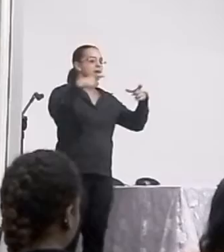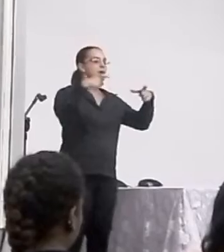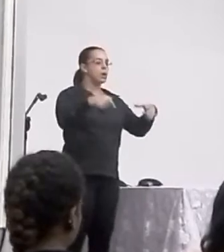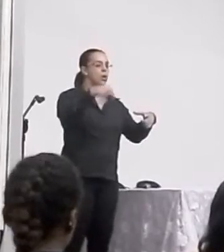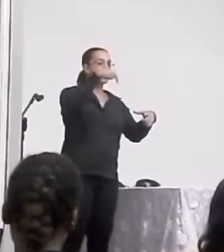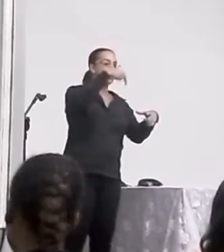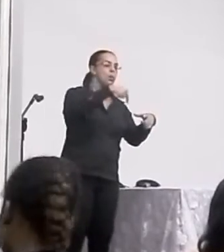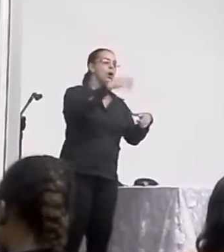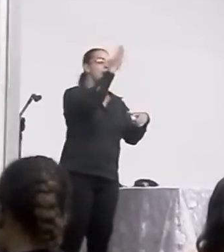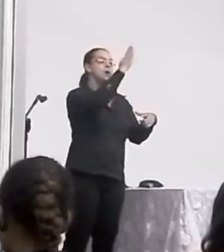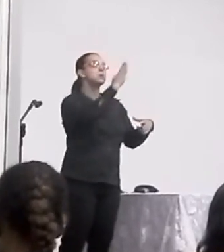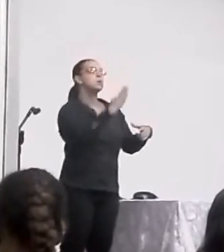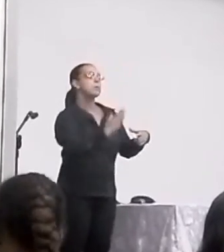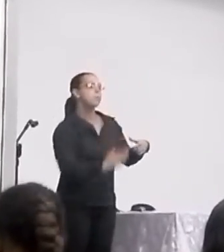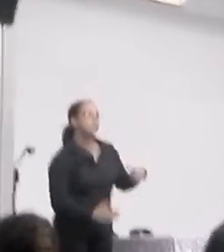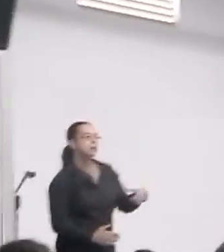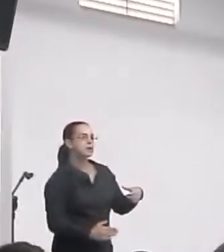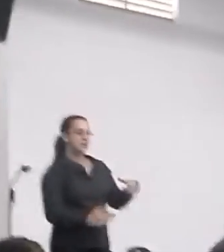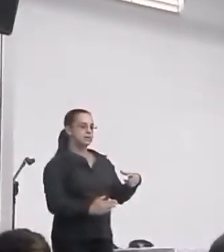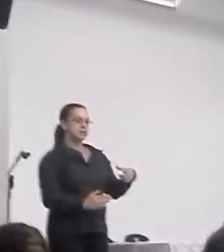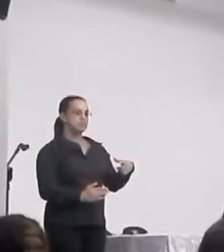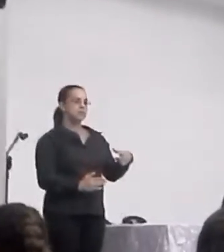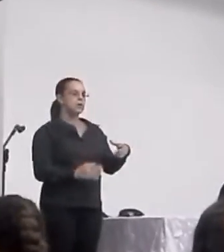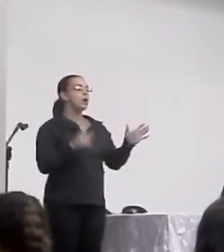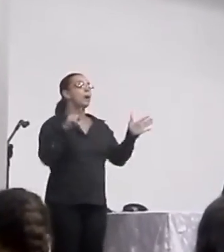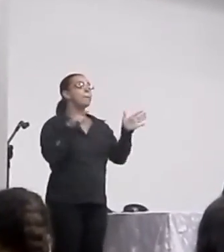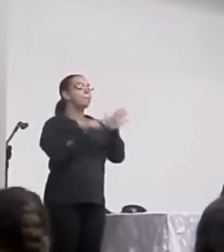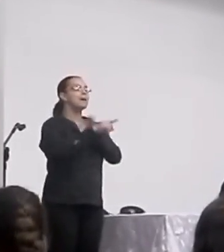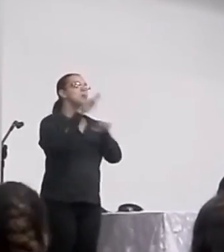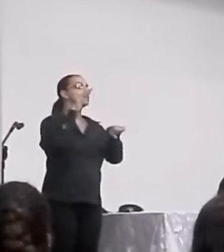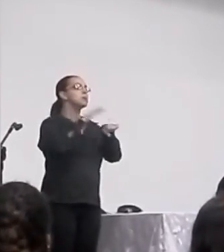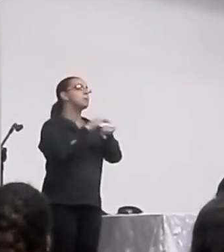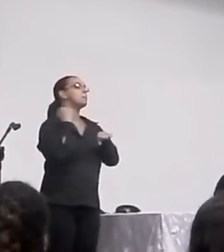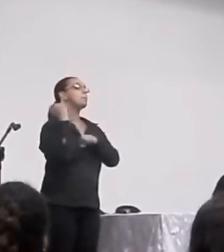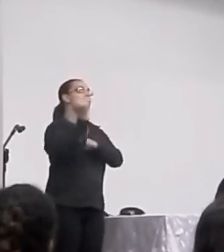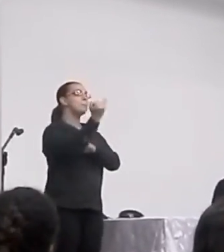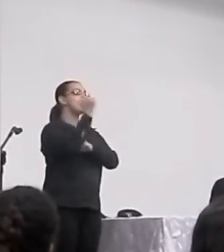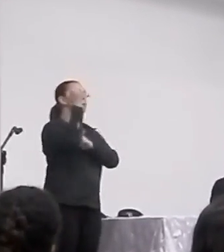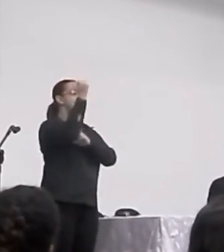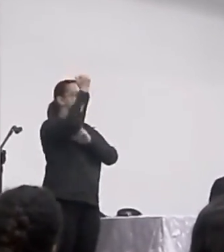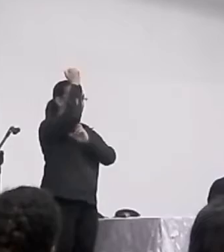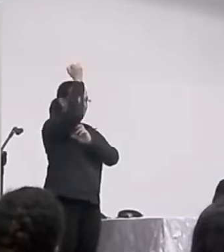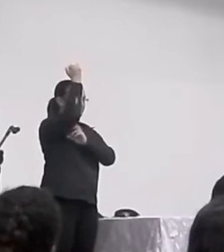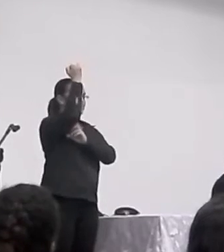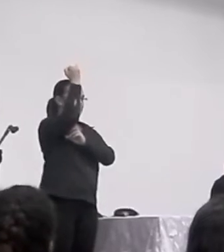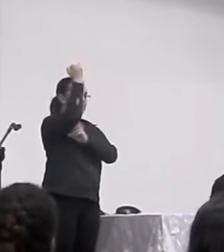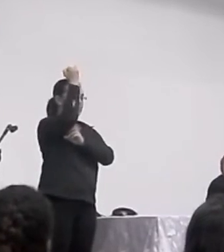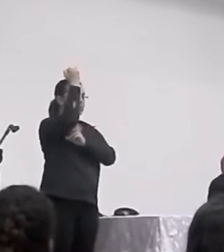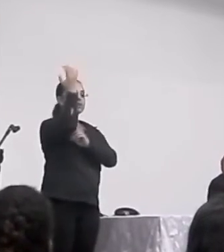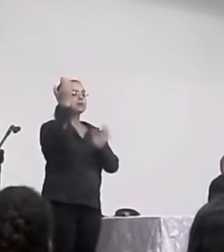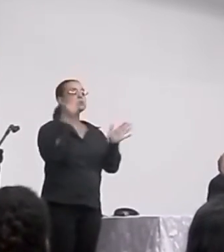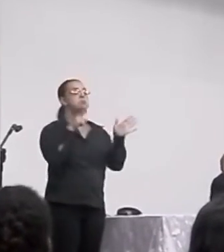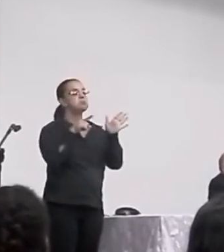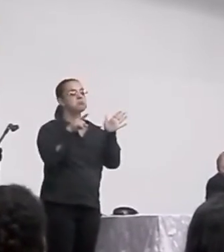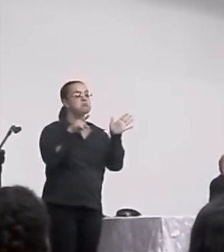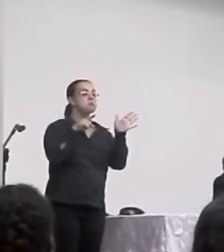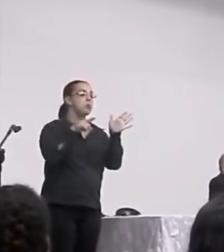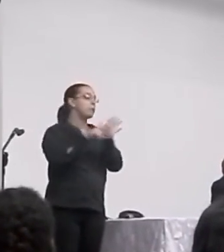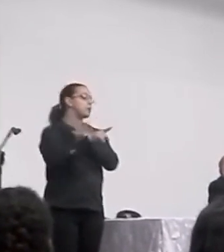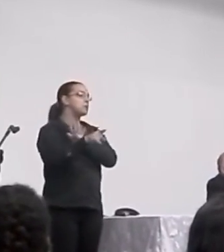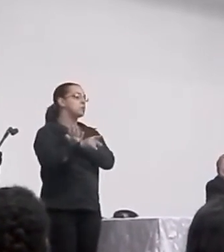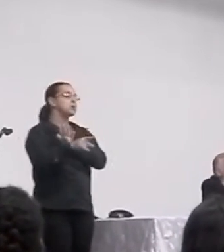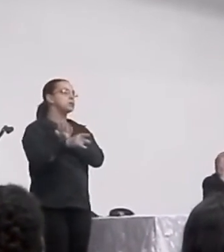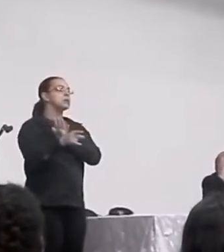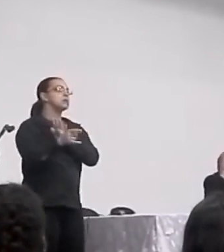se pode discutir tranquilamente e para produzir a complexidade. É uma pergunta assim, uma pergunta que talvez